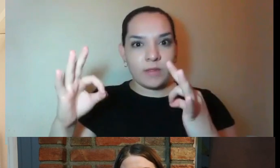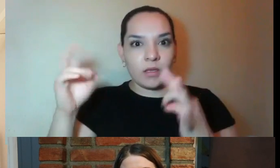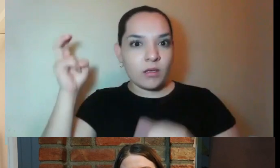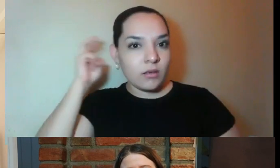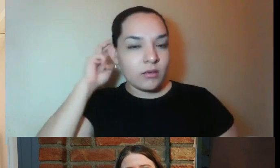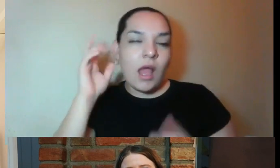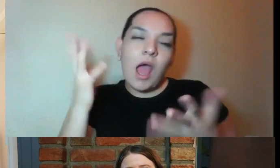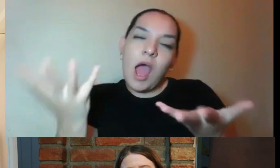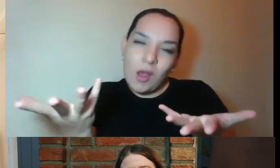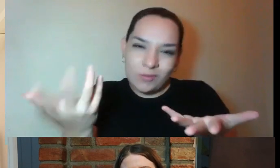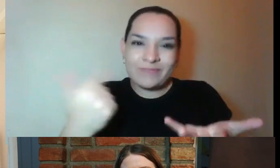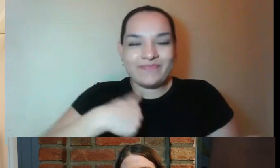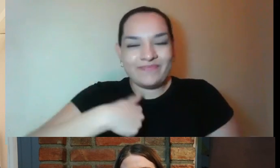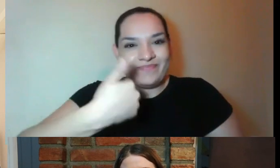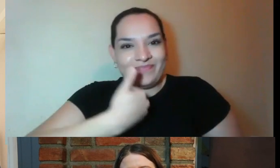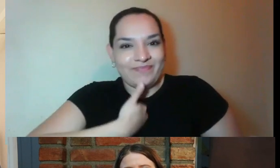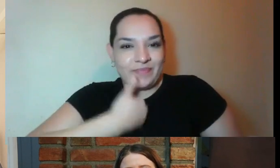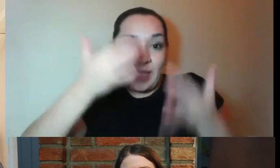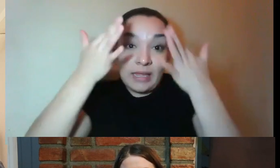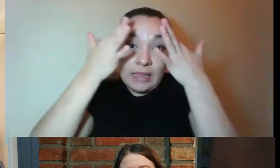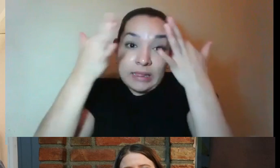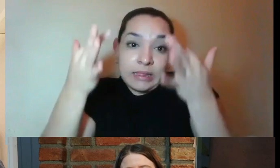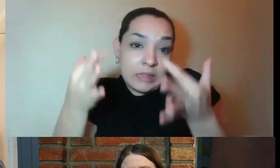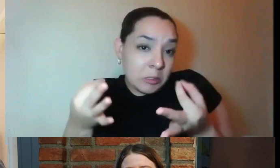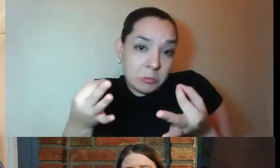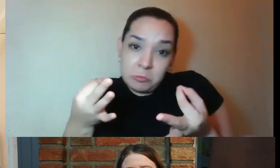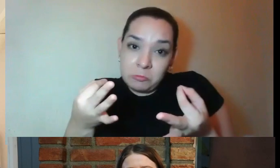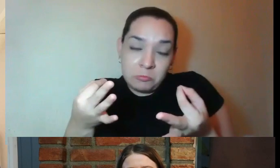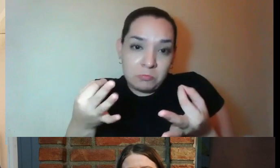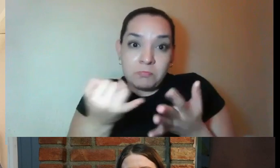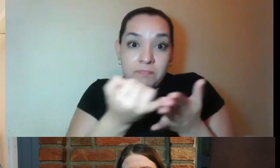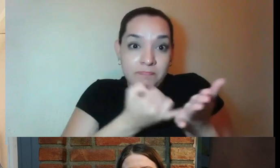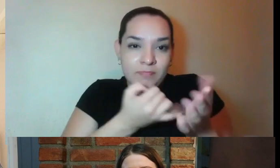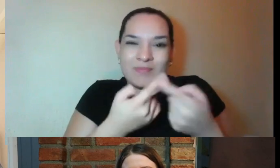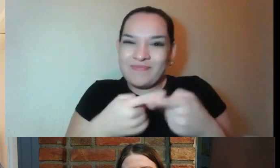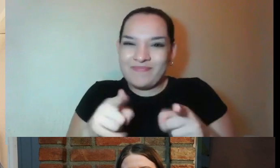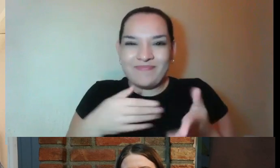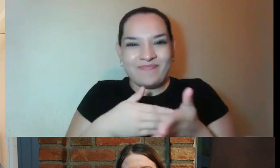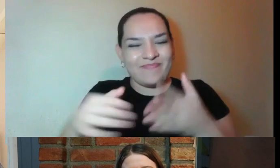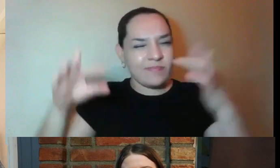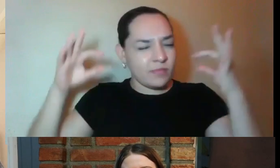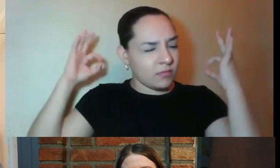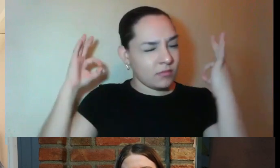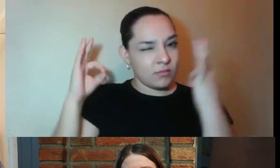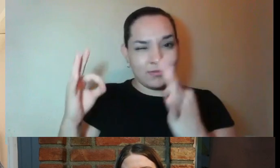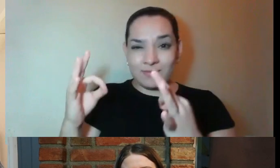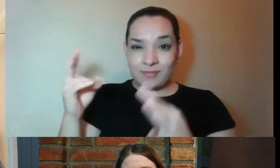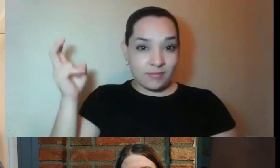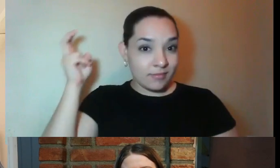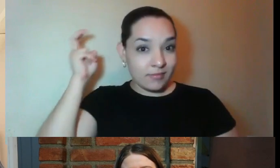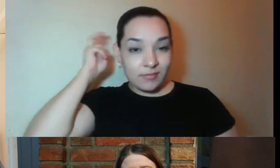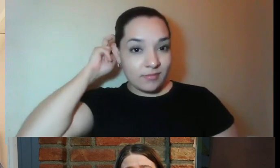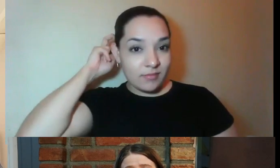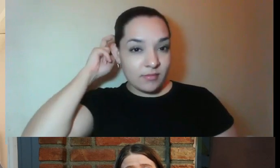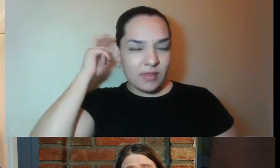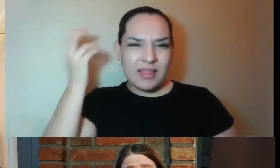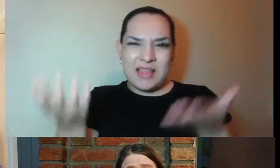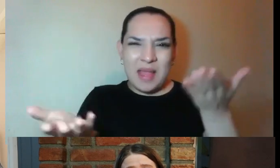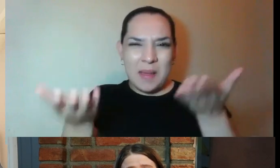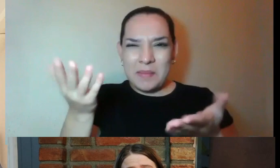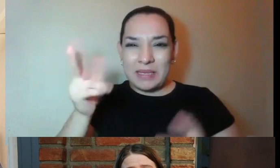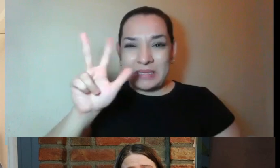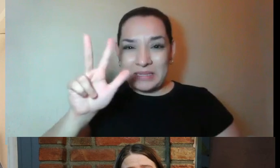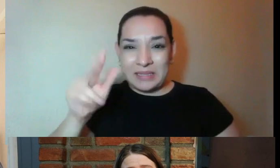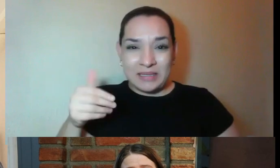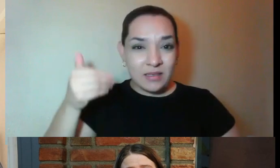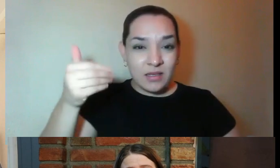coclear. A pesar de haber tomado la decisión yo mismo, he rechazado el implante coclear durante por lo